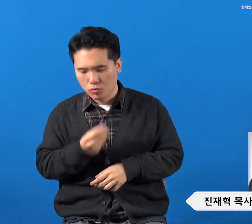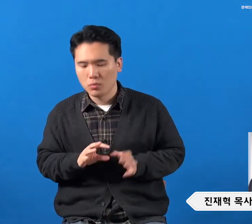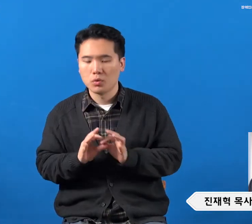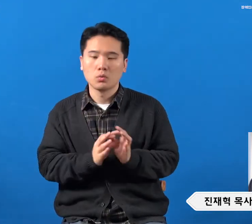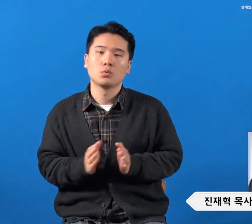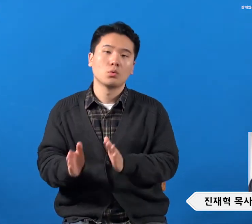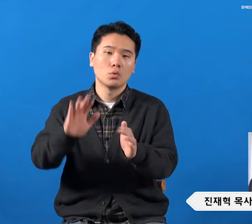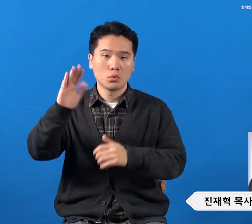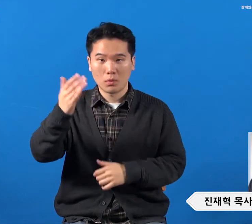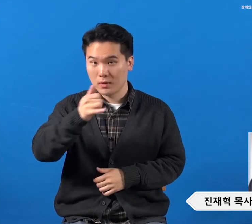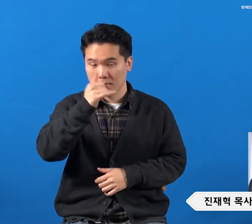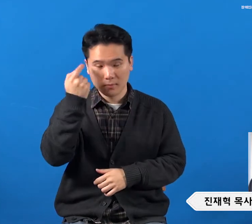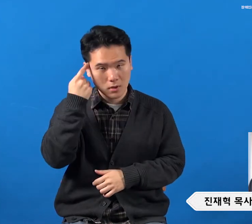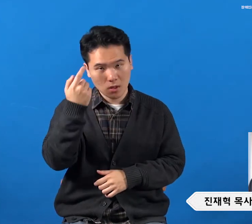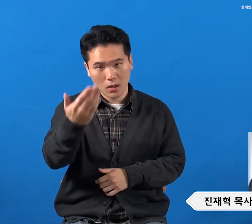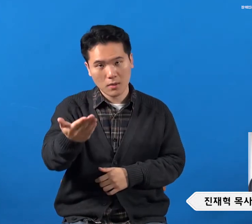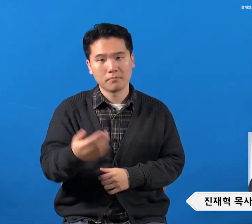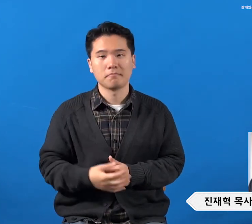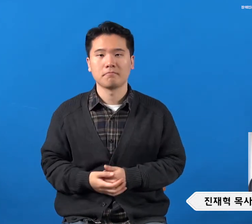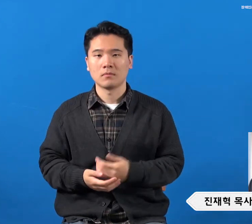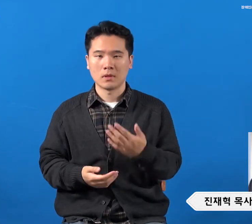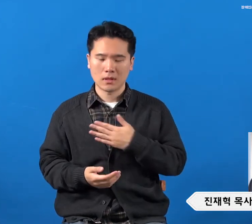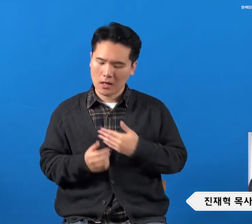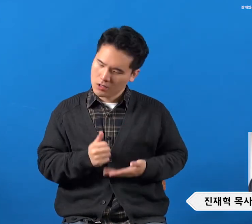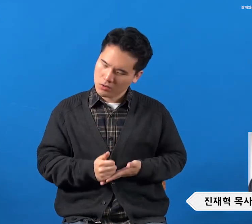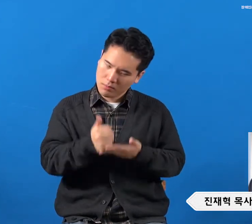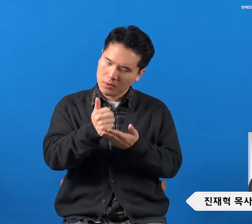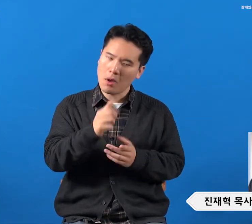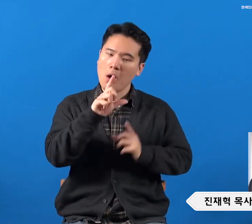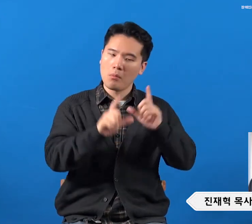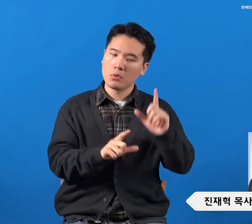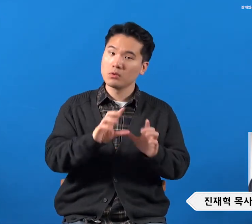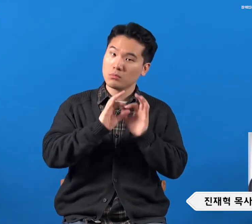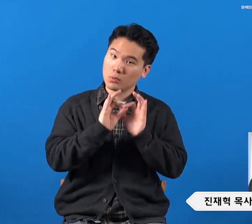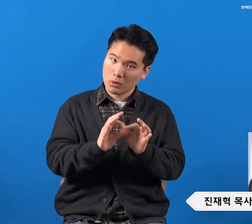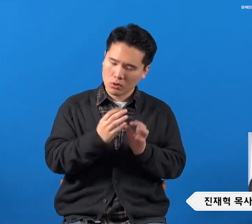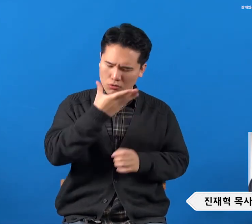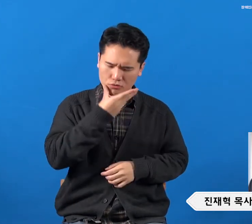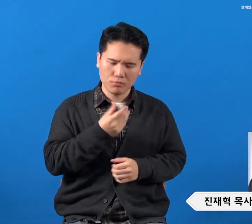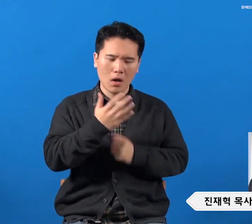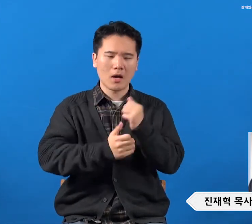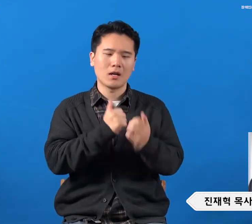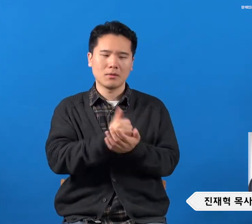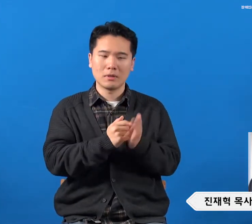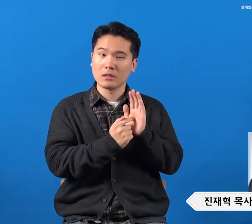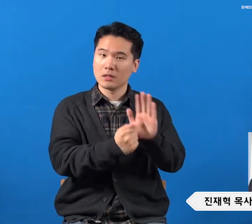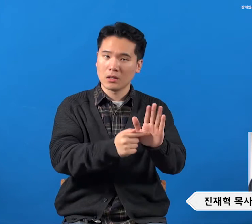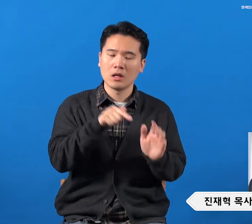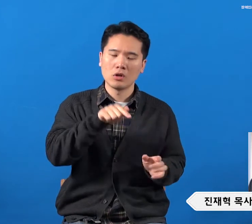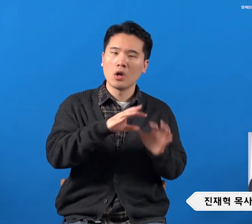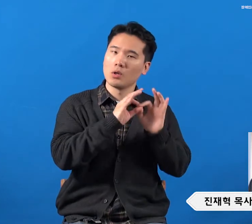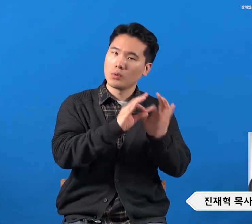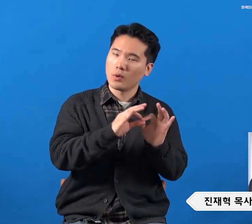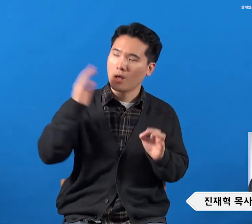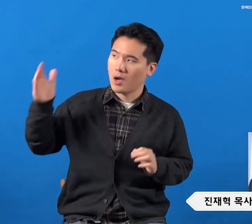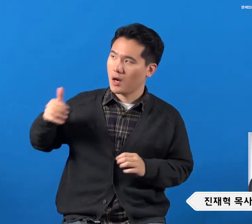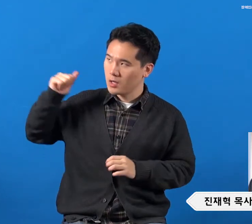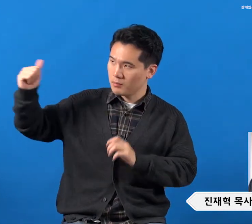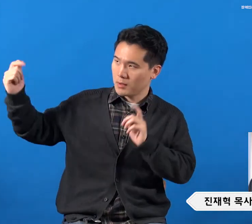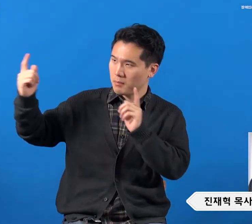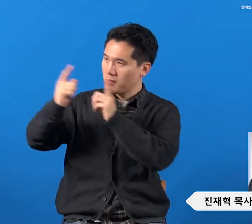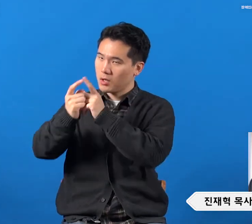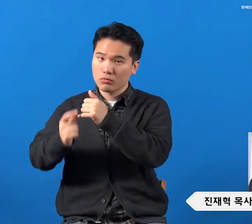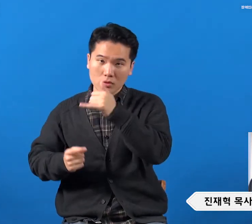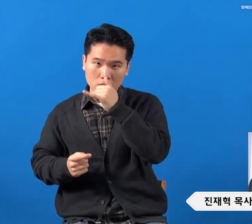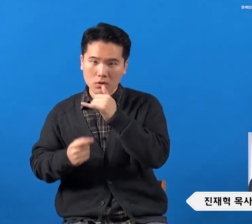나의 섬김, 나의 모습을 통해서 축복의 하나님이 나타내 그들로 하여금 그 하나님을